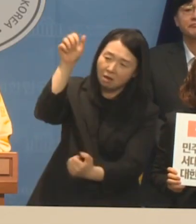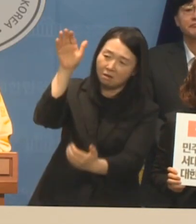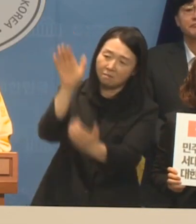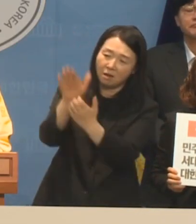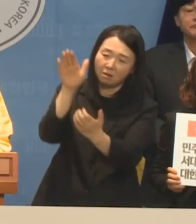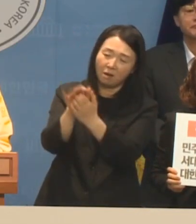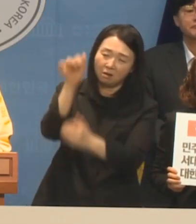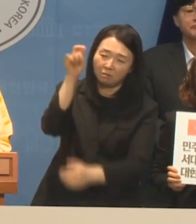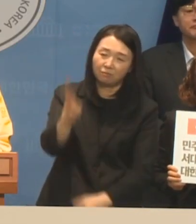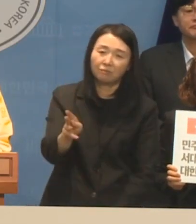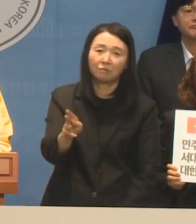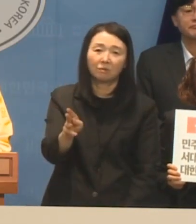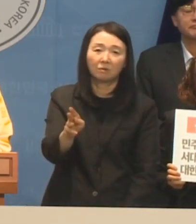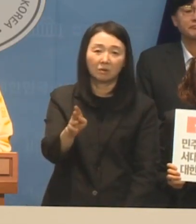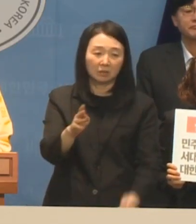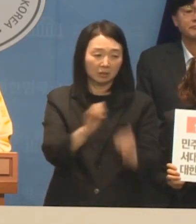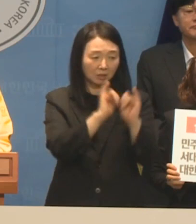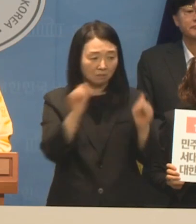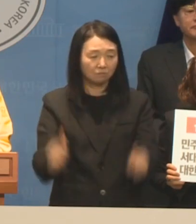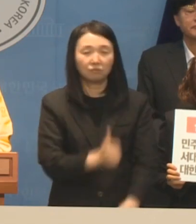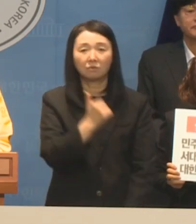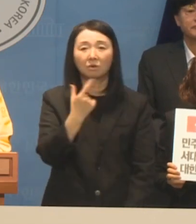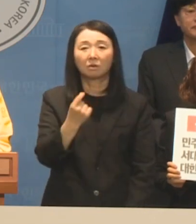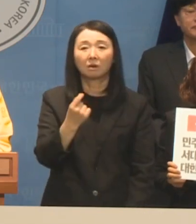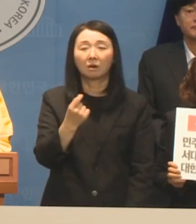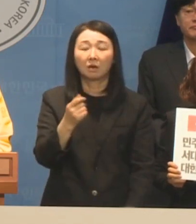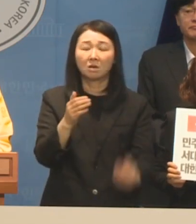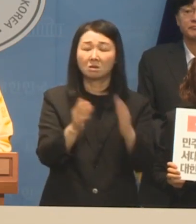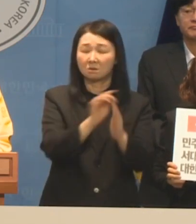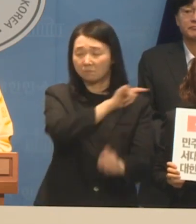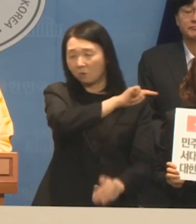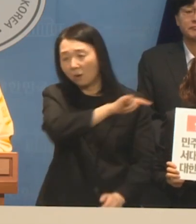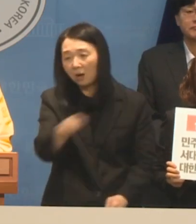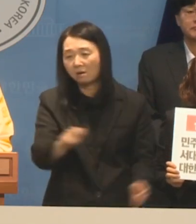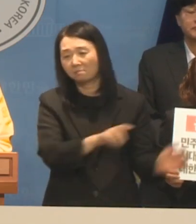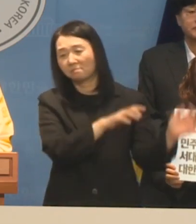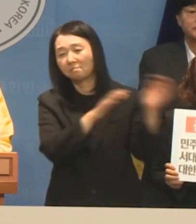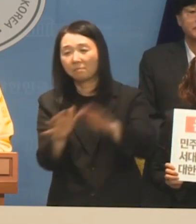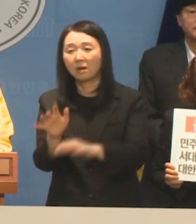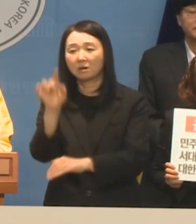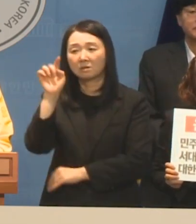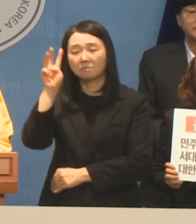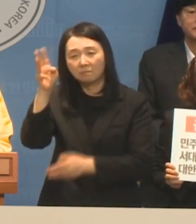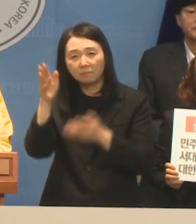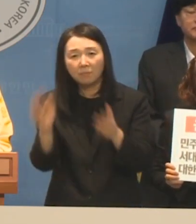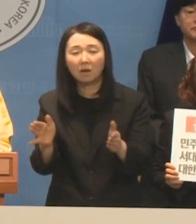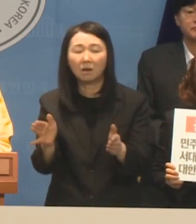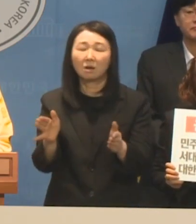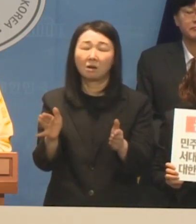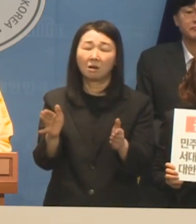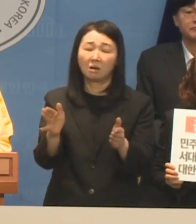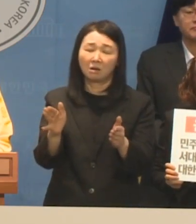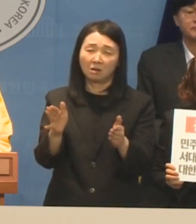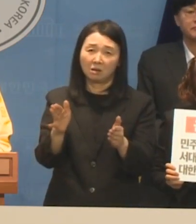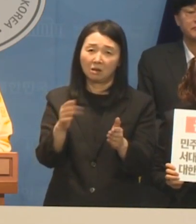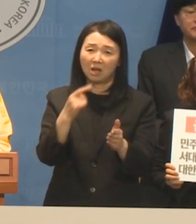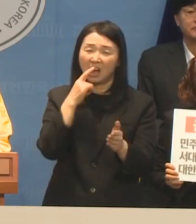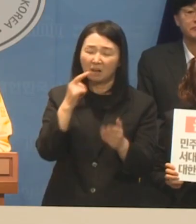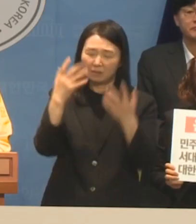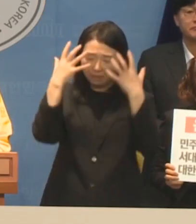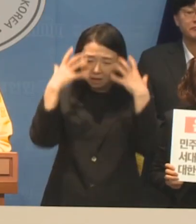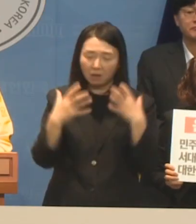수차례 하자 분노한 시민들이 즉각 관저 앞으로 달려가서 3박 4일 동안 은박담요 한 장 덮고